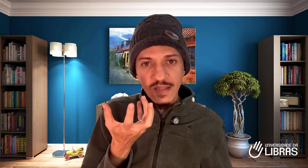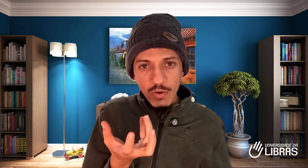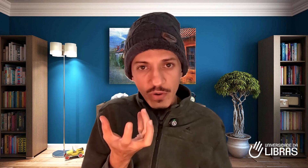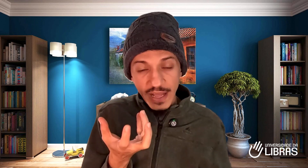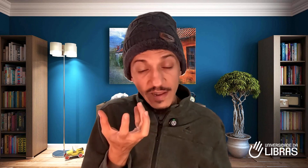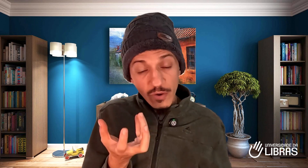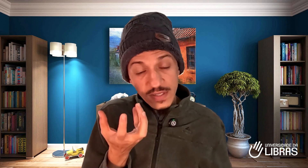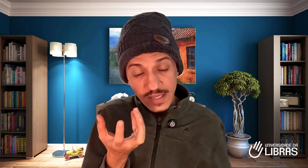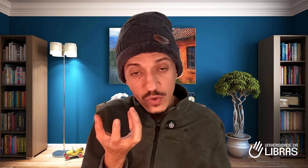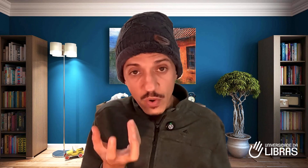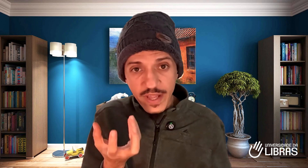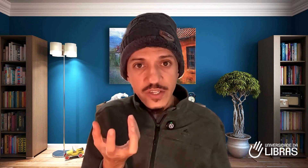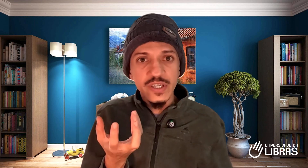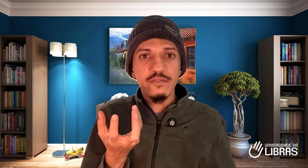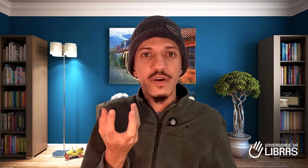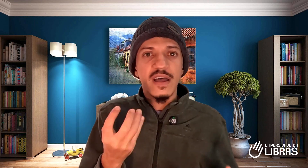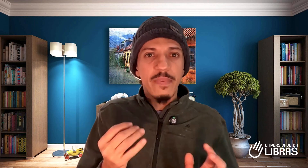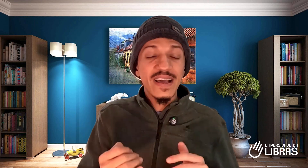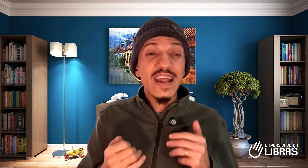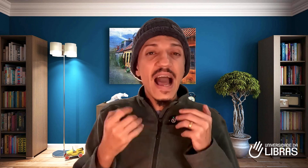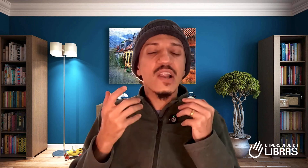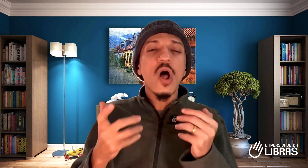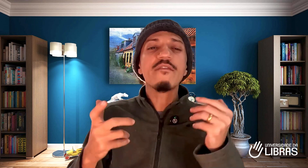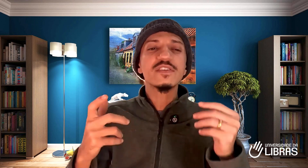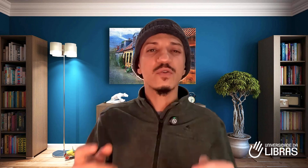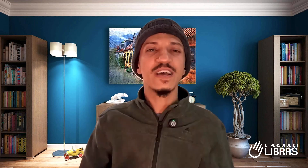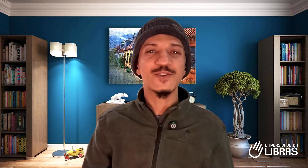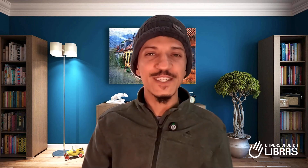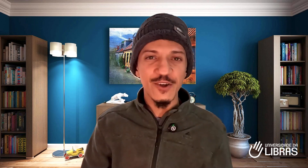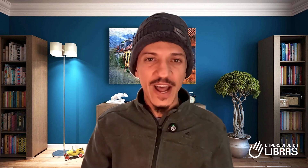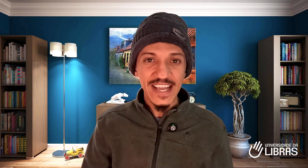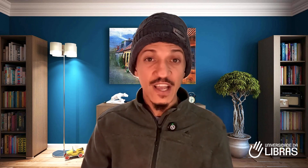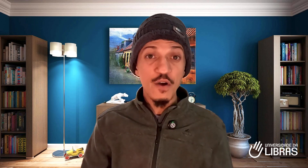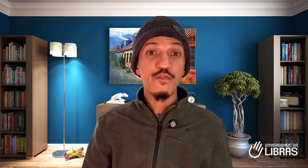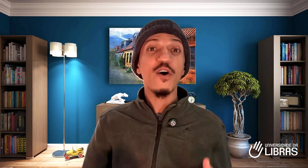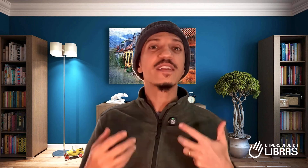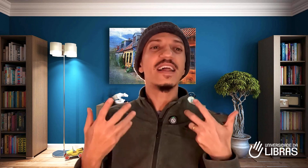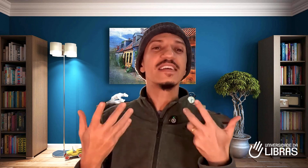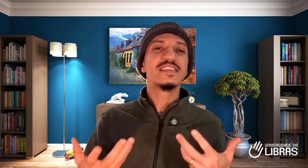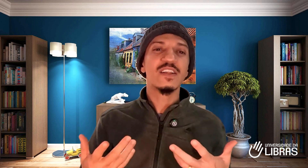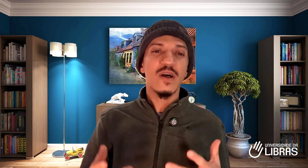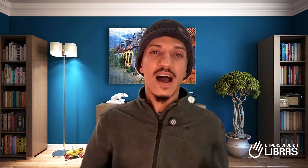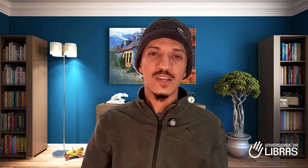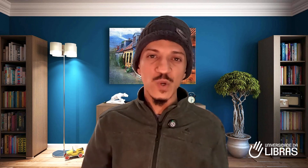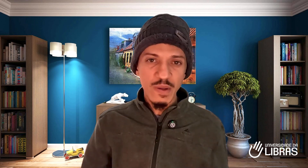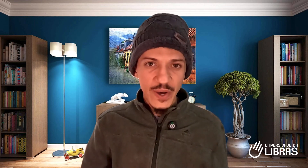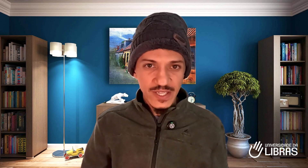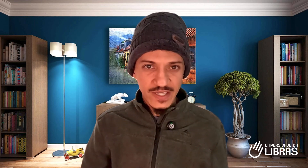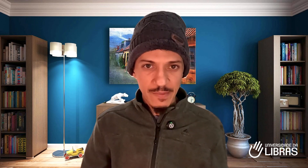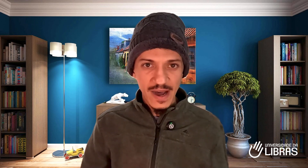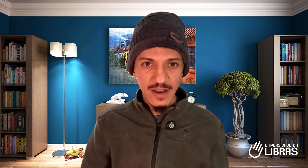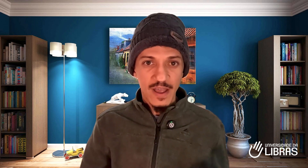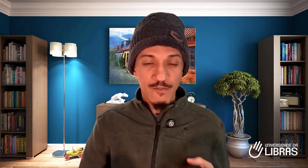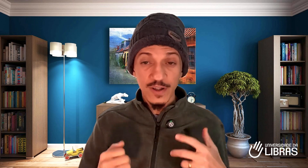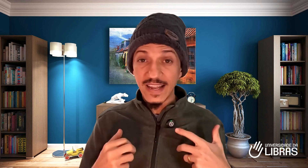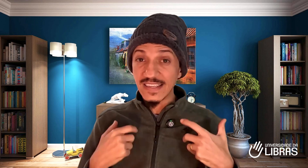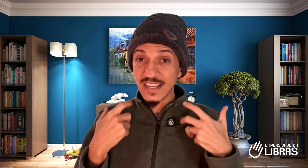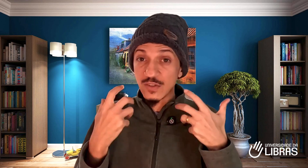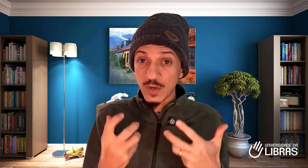da neurociência cognitiva para criar novas conexões neurais, fortalecendo a sua memória de trabalho, fortalecendo a sua memória